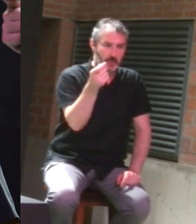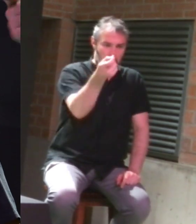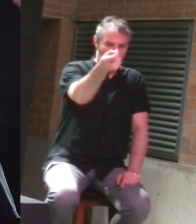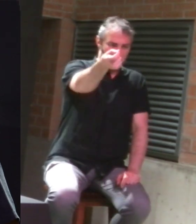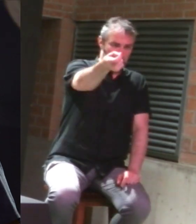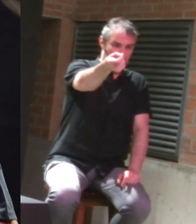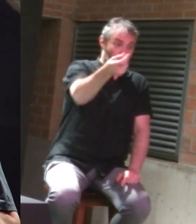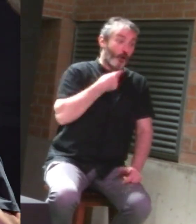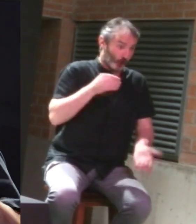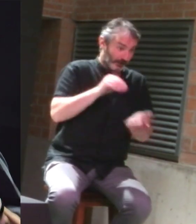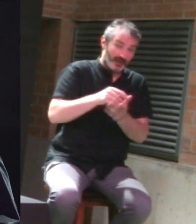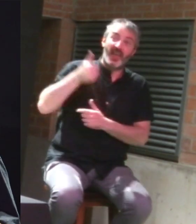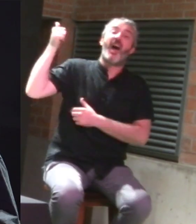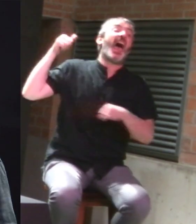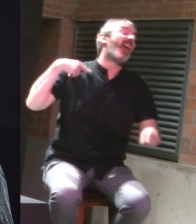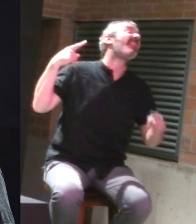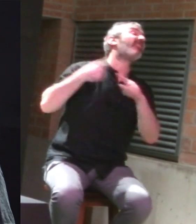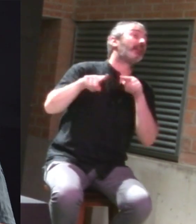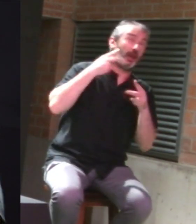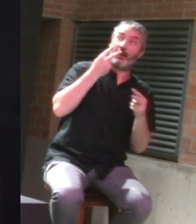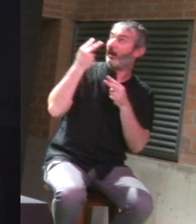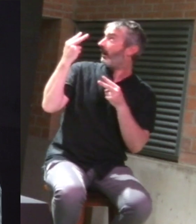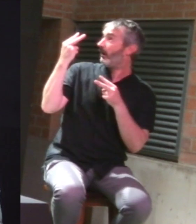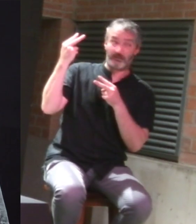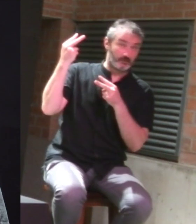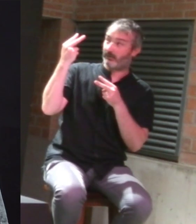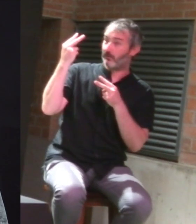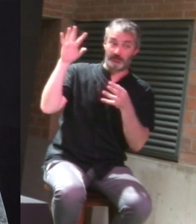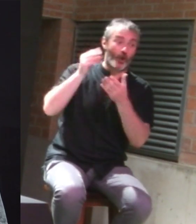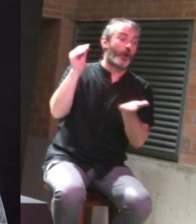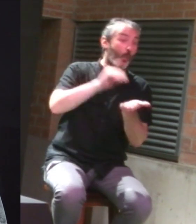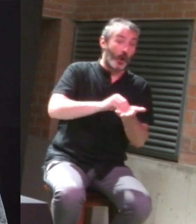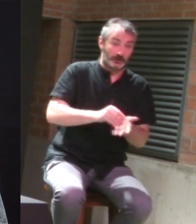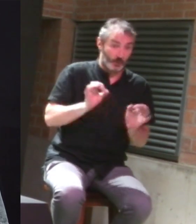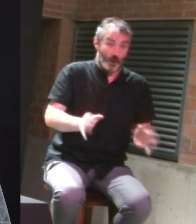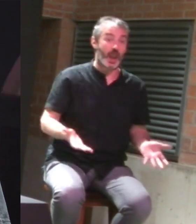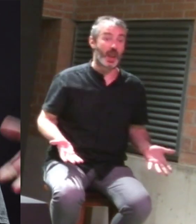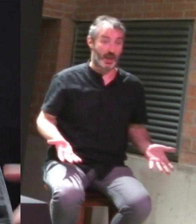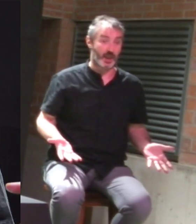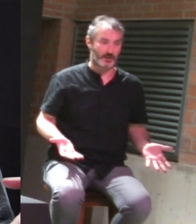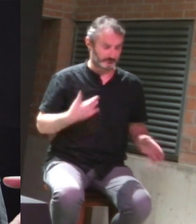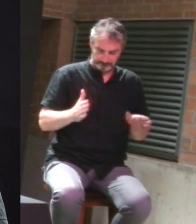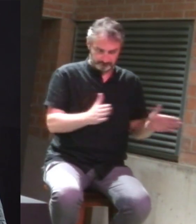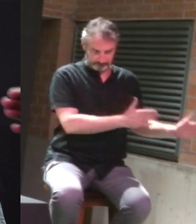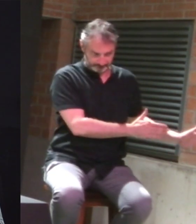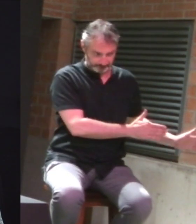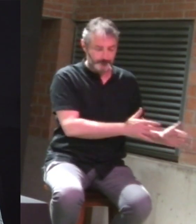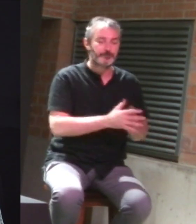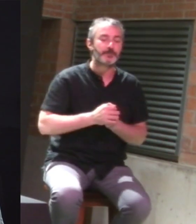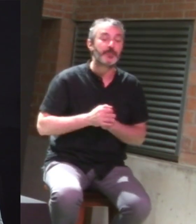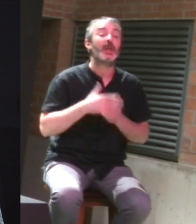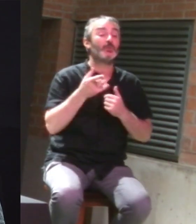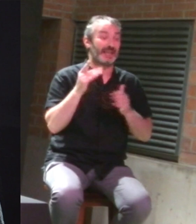hombres claramente. Por tanto, quizás es un tema también interesante de debate. Bien, veamos el tipo de sindicalismo que